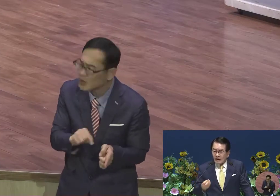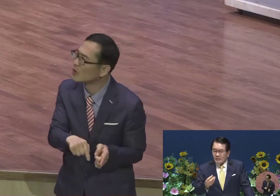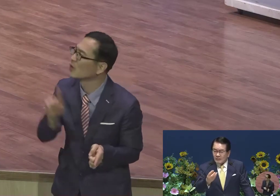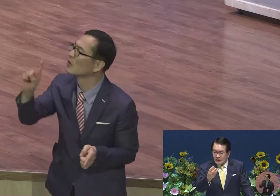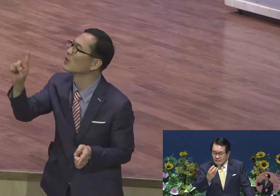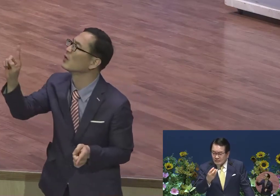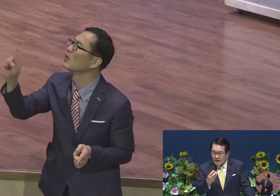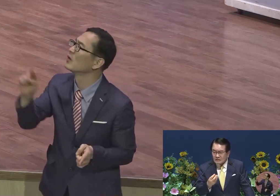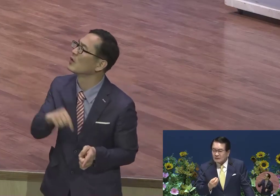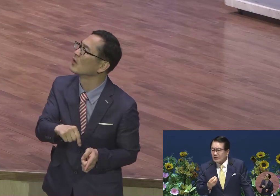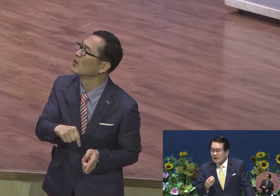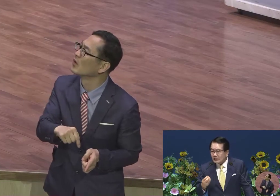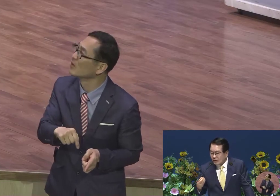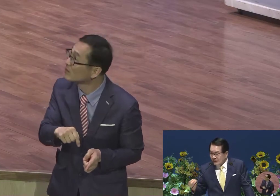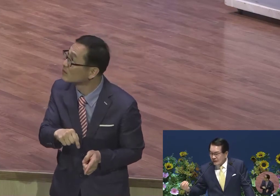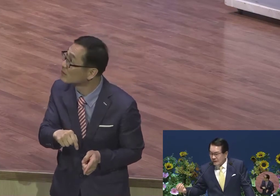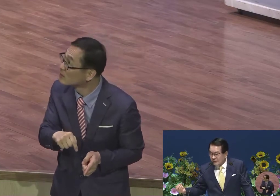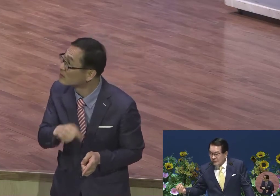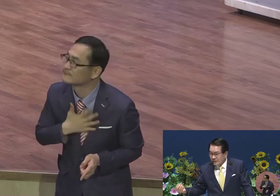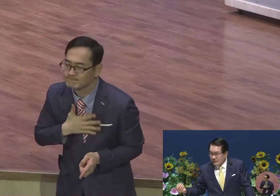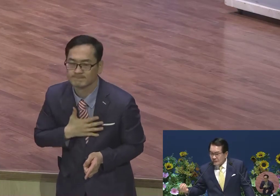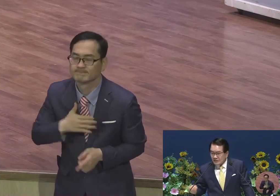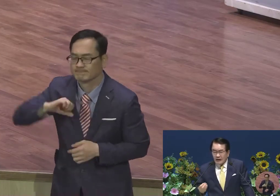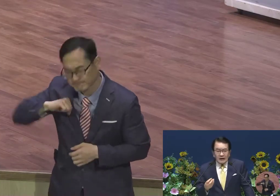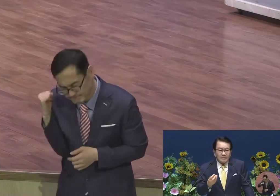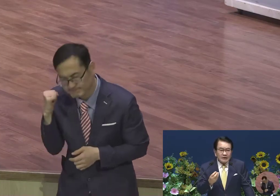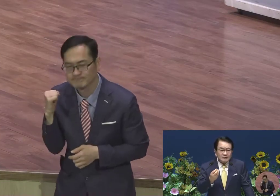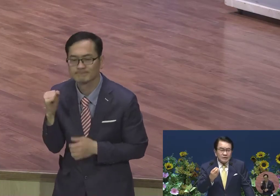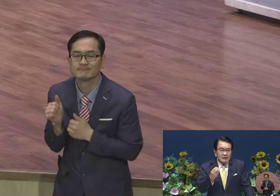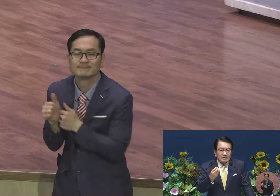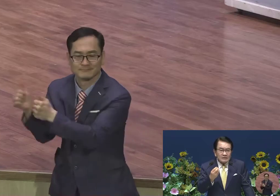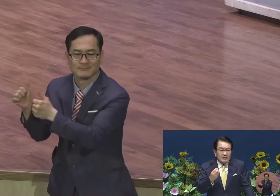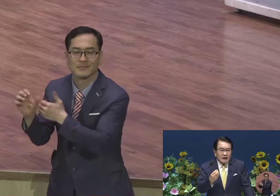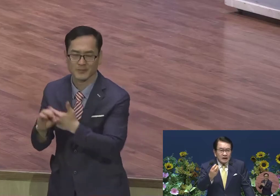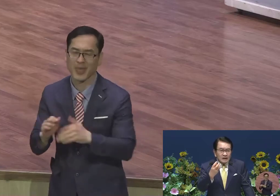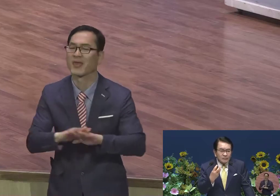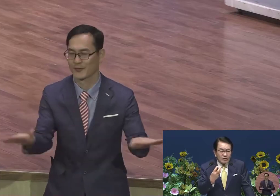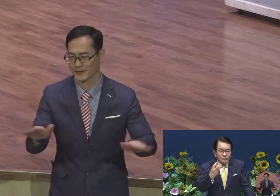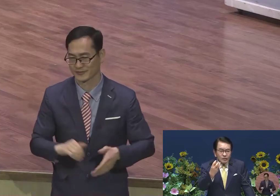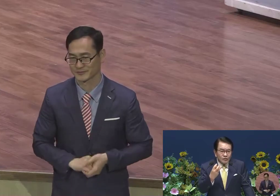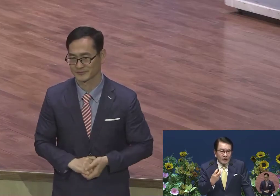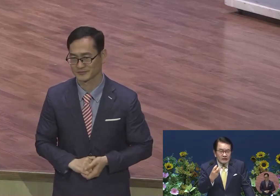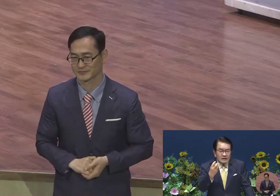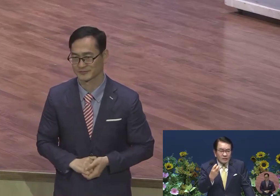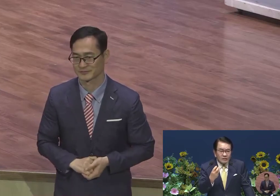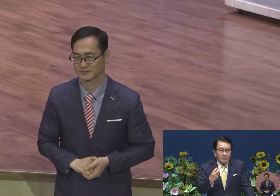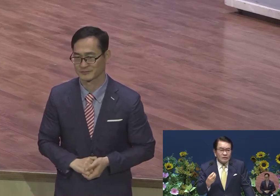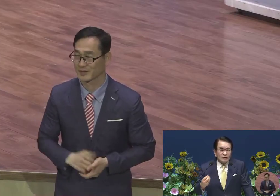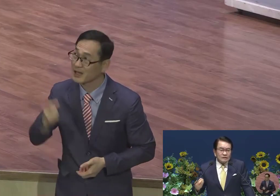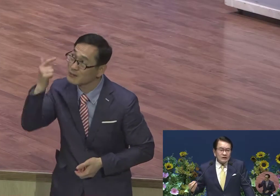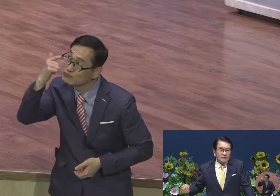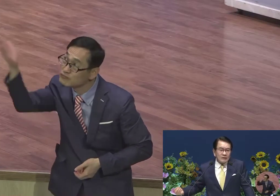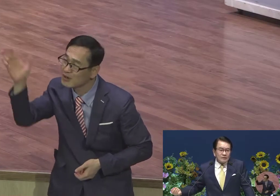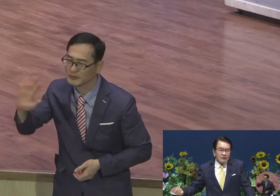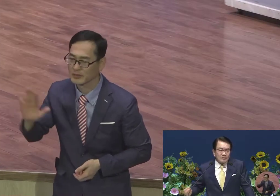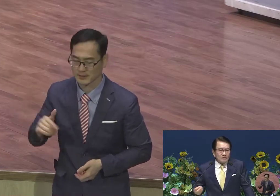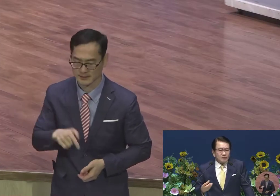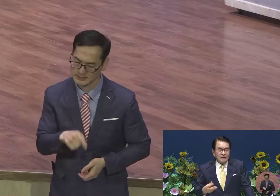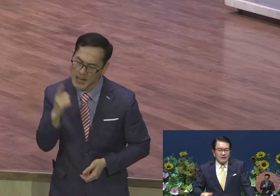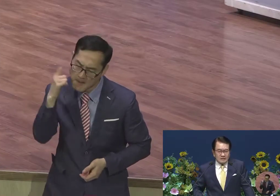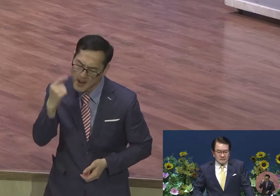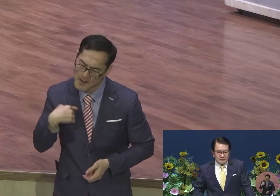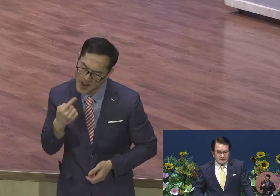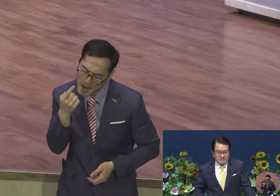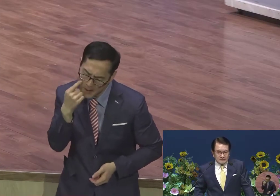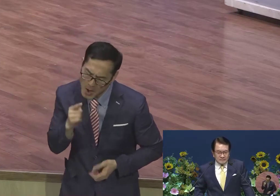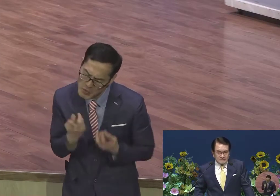하나님의 말씀 따라서 행동해야 돼요. 그런데 하나님의 말씀 따라서 하나님과 물어보고 하지 않고 자기 마음대로 하면